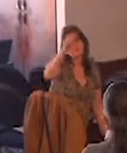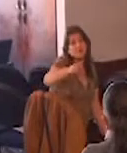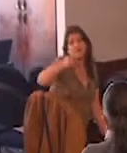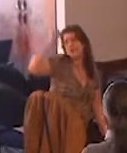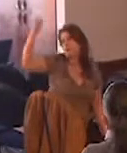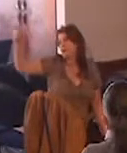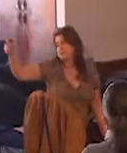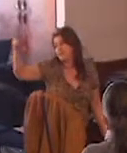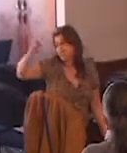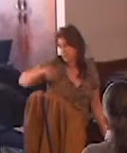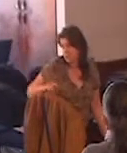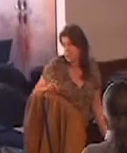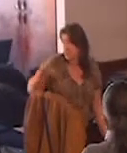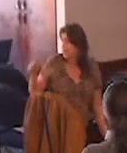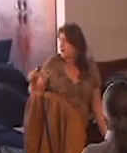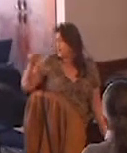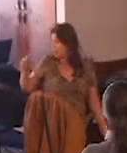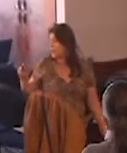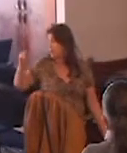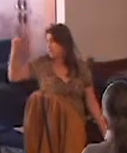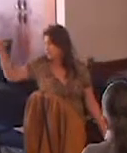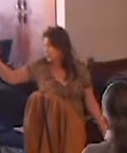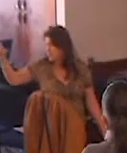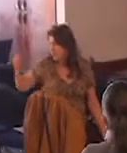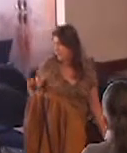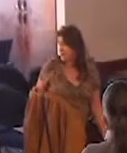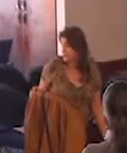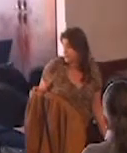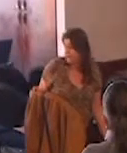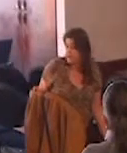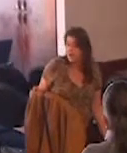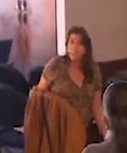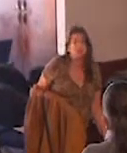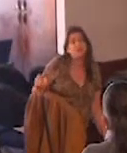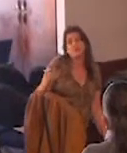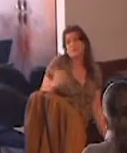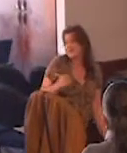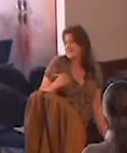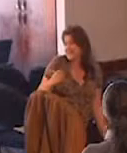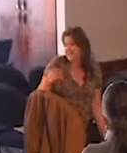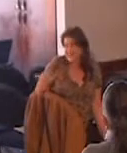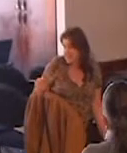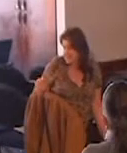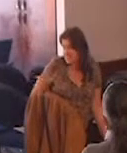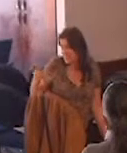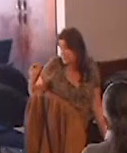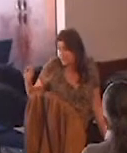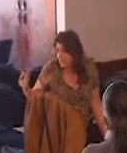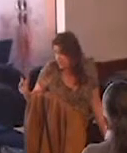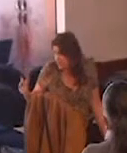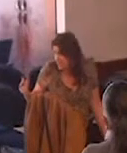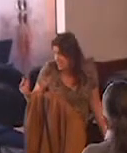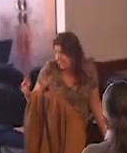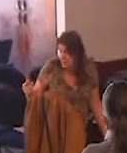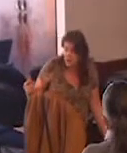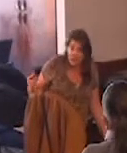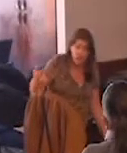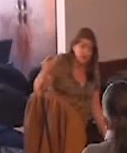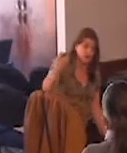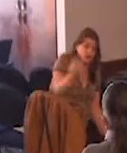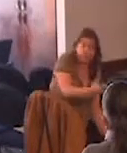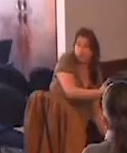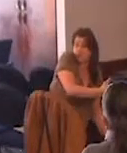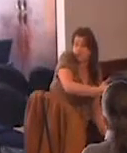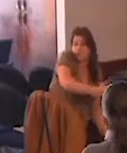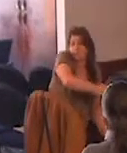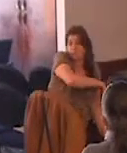Entonces, ¿qué quieres, hijo? Entonces él iba y hacía esto. ¿Qué quieres, tal cosa? Entonces me daba las cositas. Pero si yo no le decía qué quieres, él se podía morir